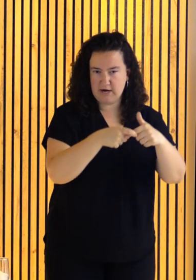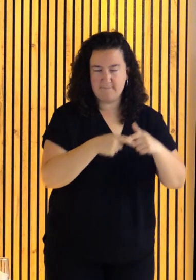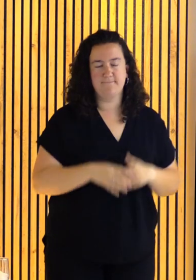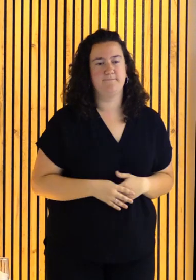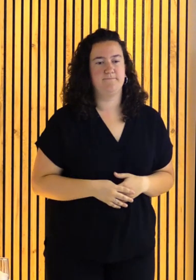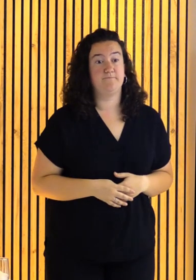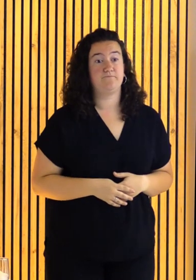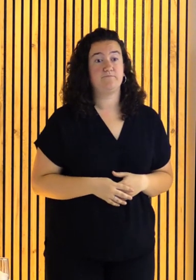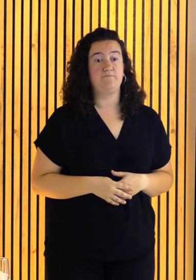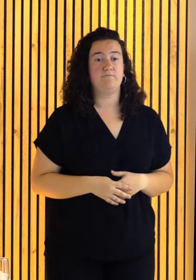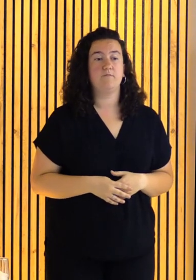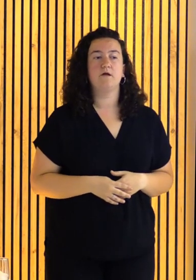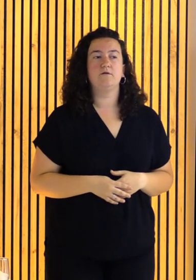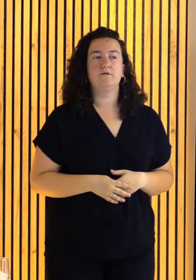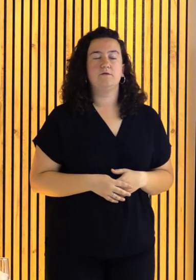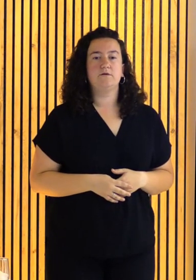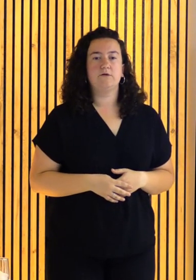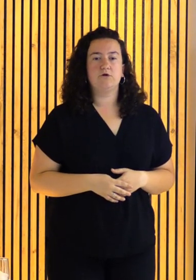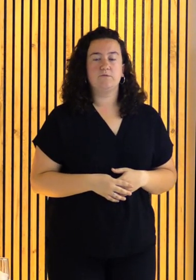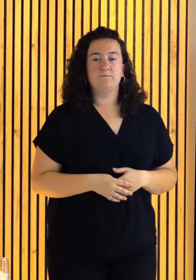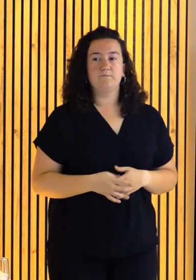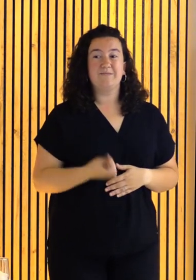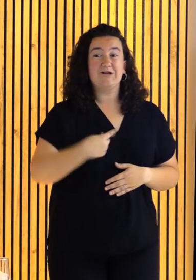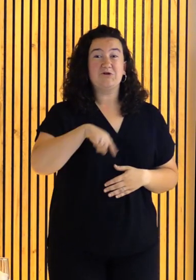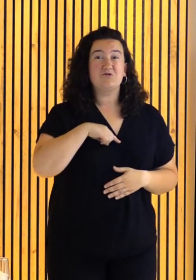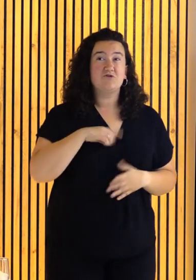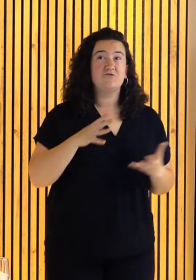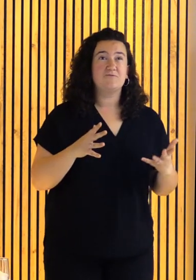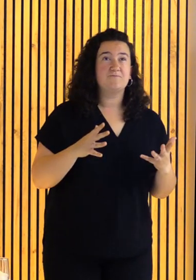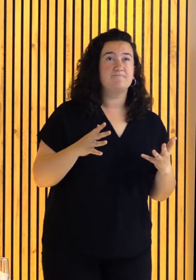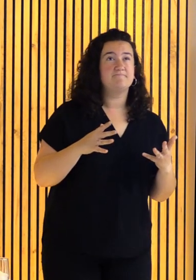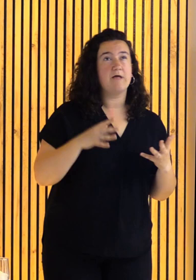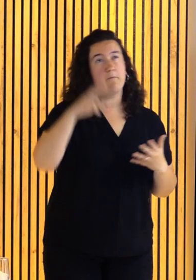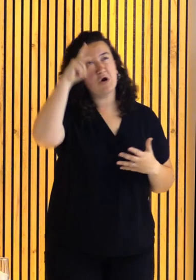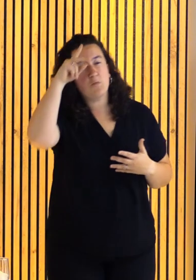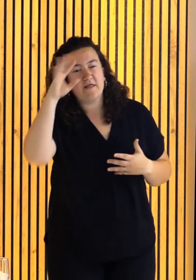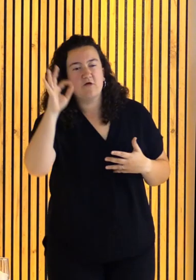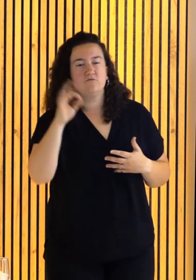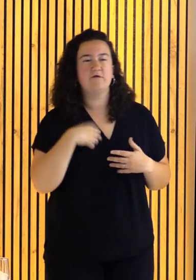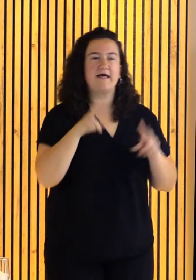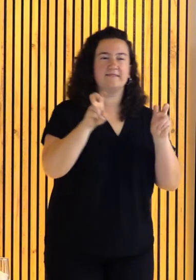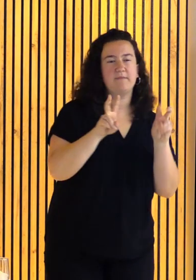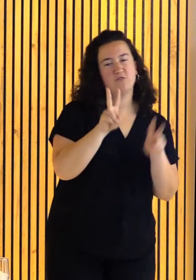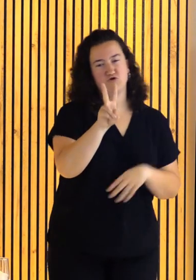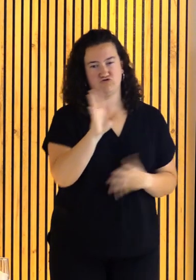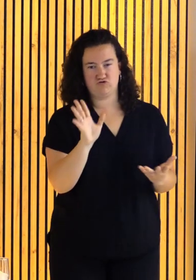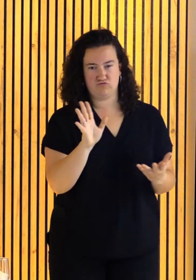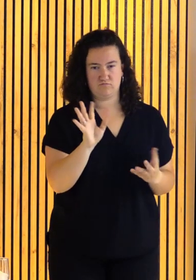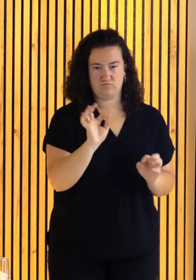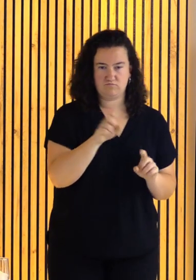bi gai nahi genituen batez ere batzi, edo gure kezka bi puntutan zegoen enfokatutan. Batetik,